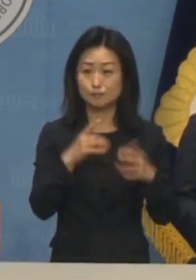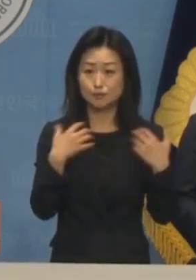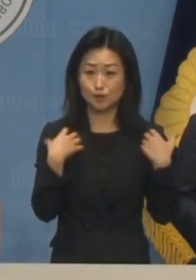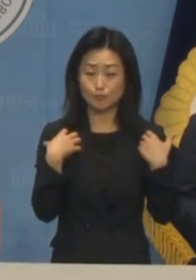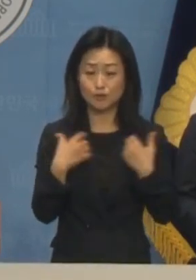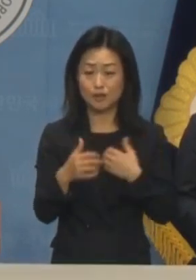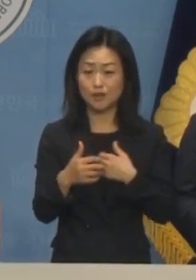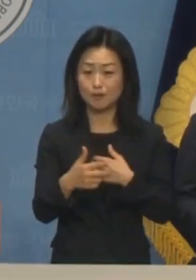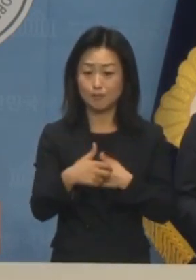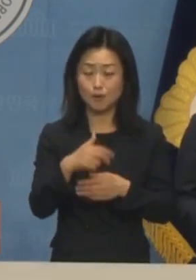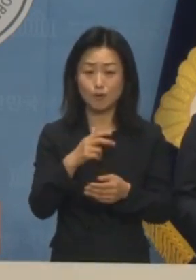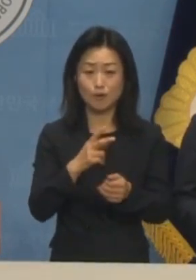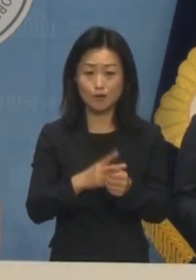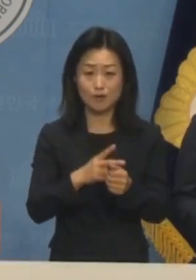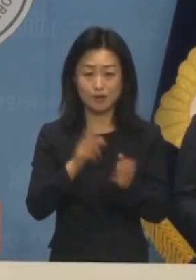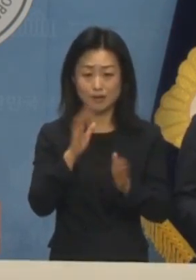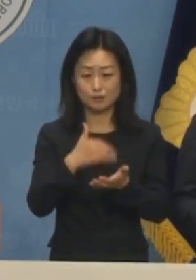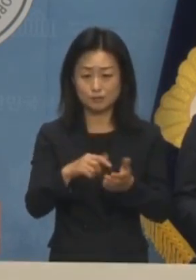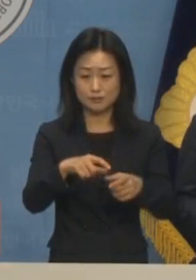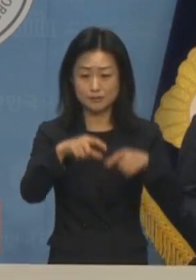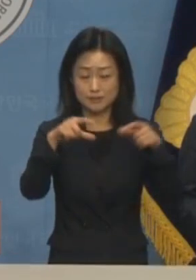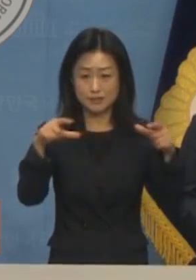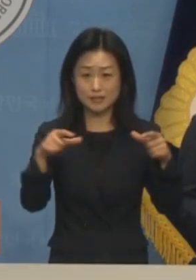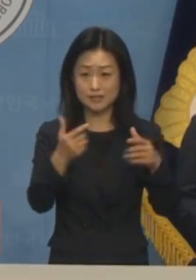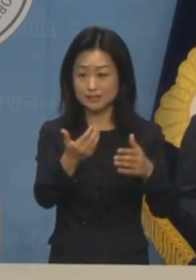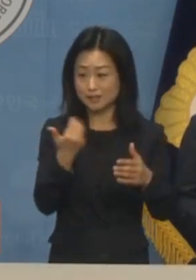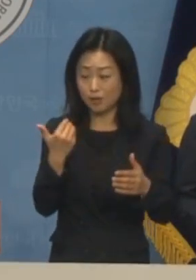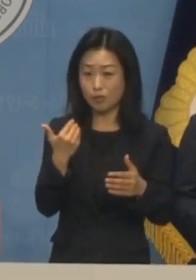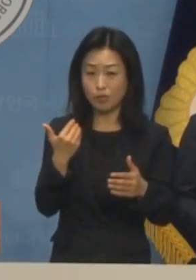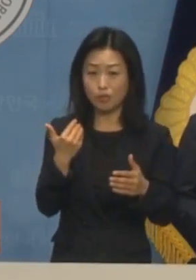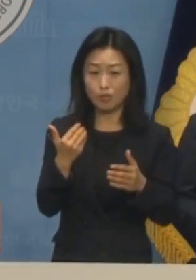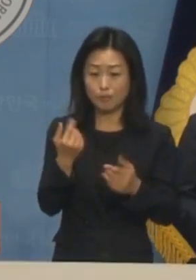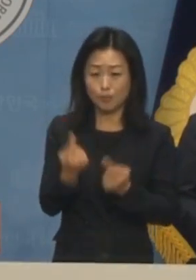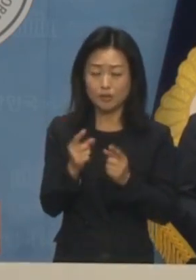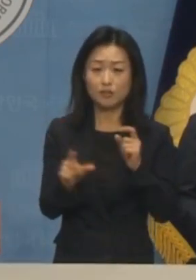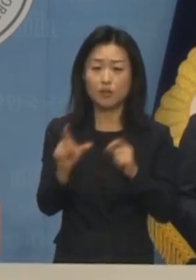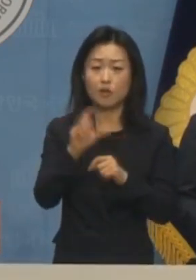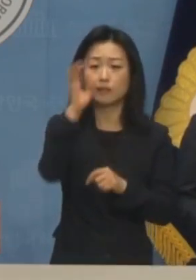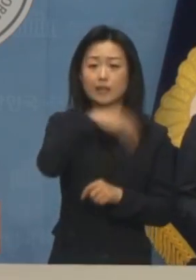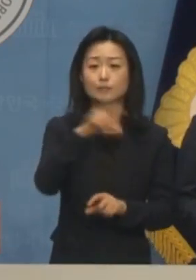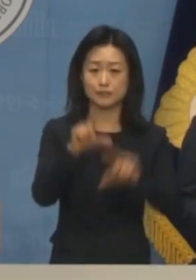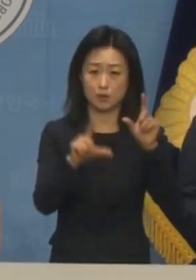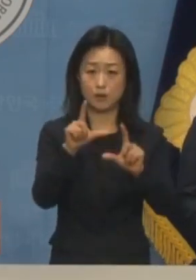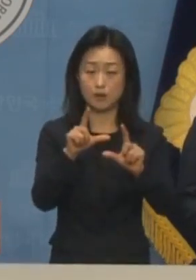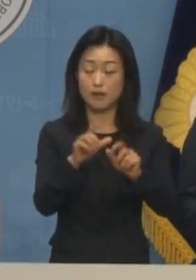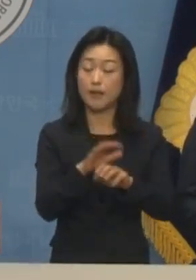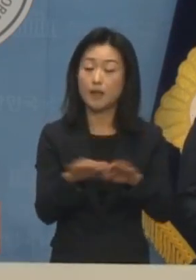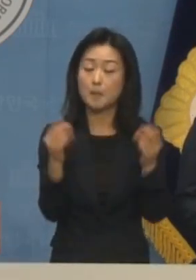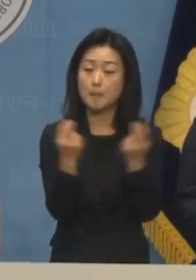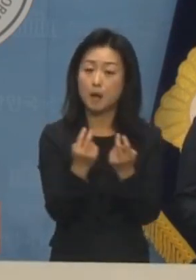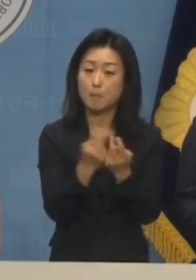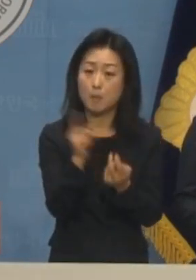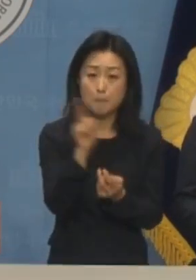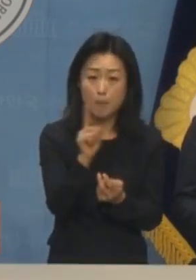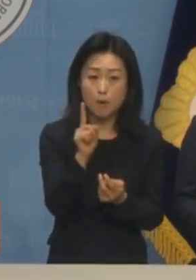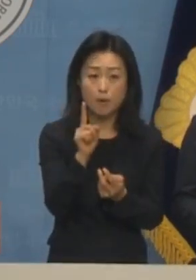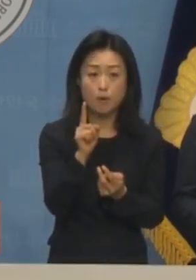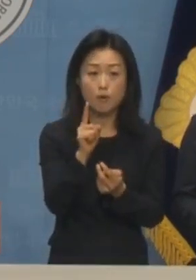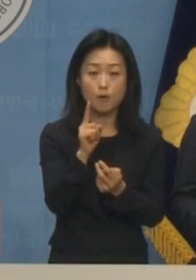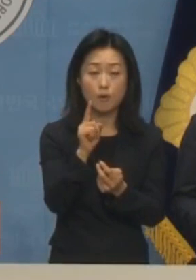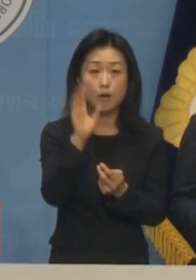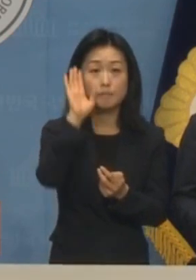것이 너무나 자명합니다. 의료 개혁에 해법을 담은 명확한